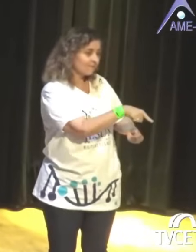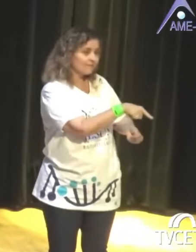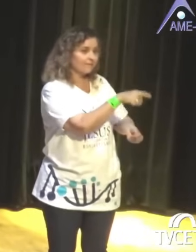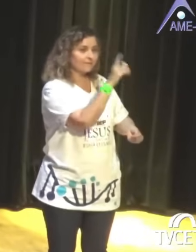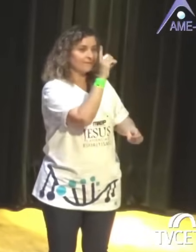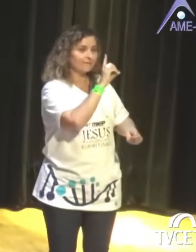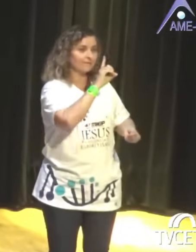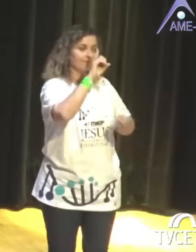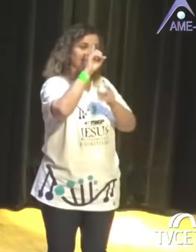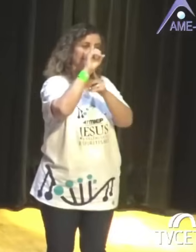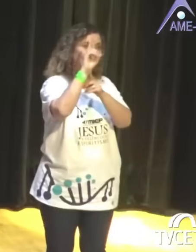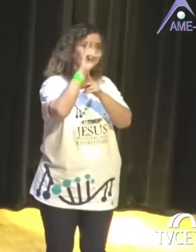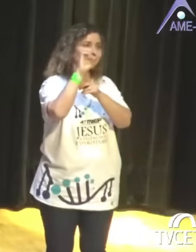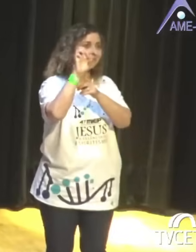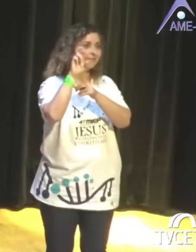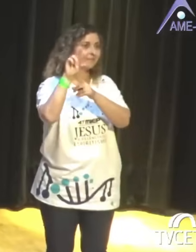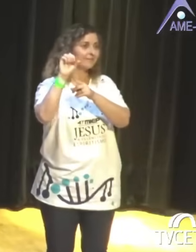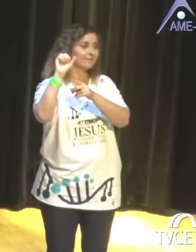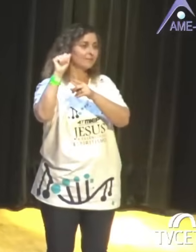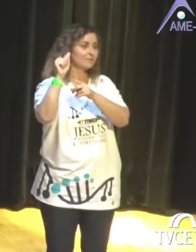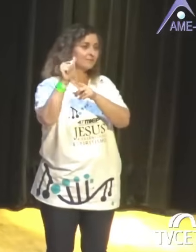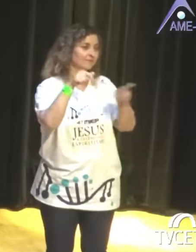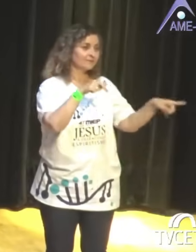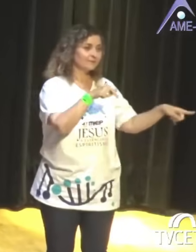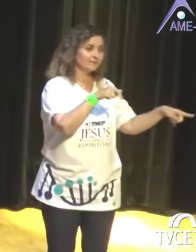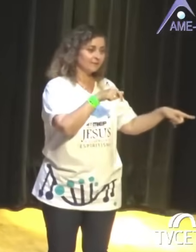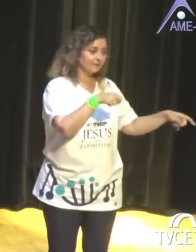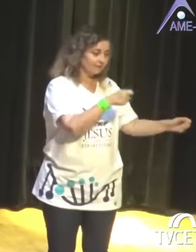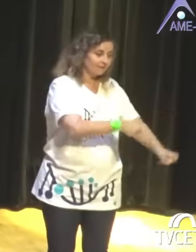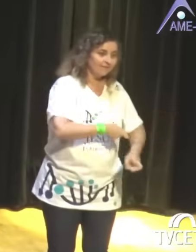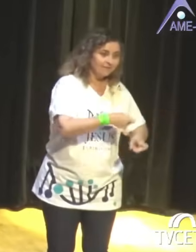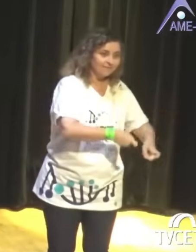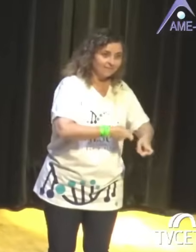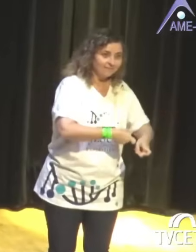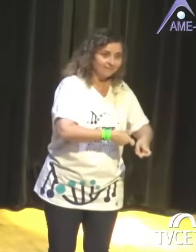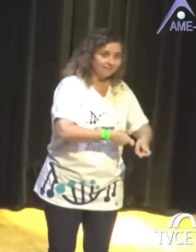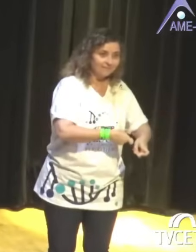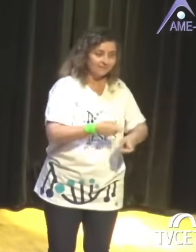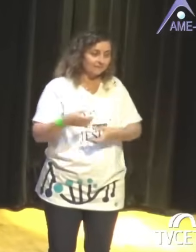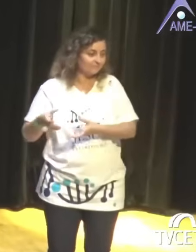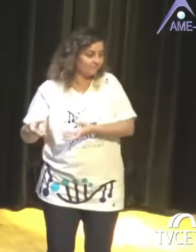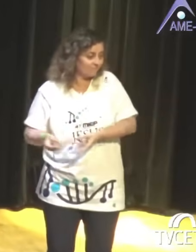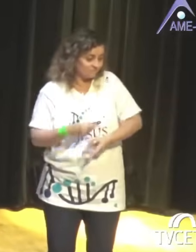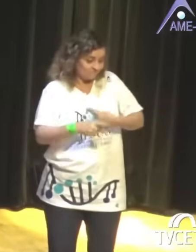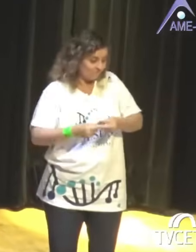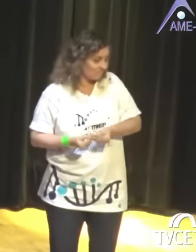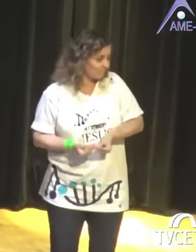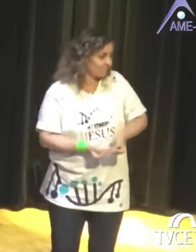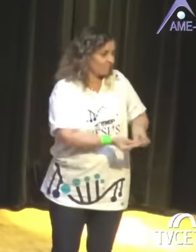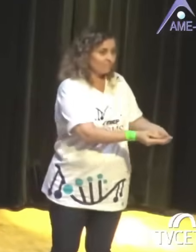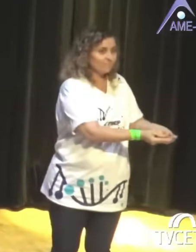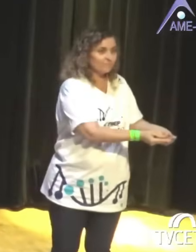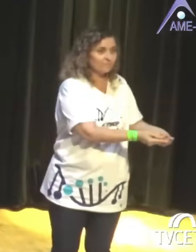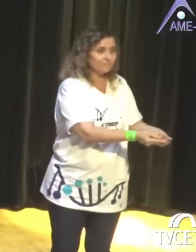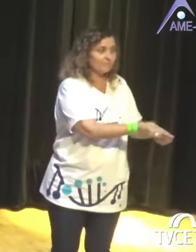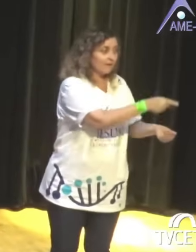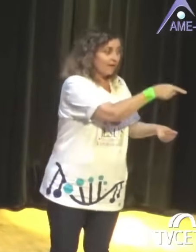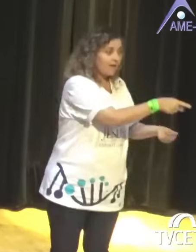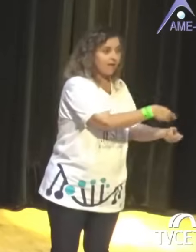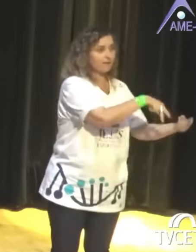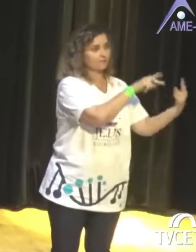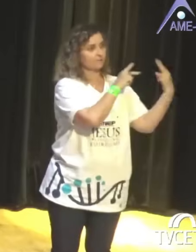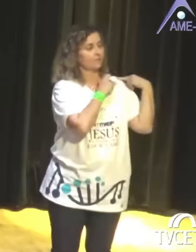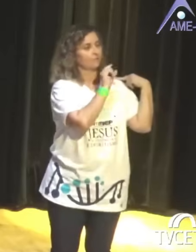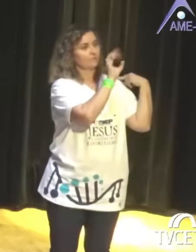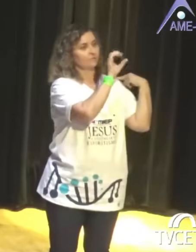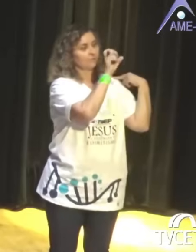Agricultura porque é legal também era tudo é tudo dividido então é uma deusa que cuida da Agricultura tem uma que